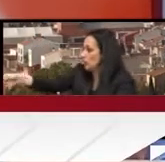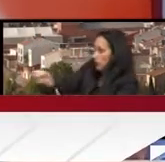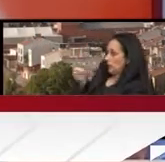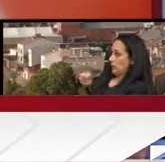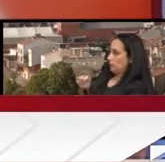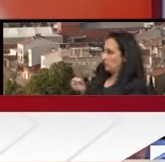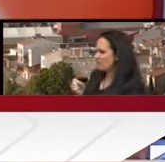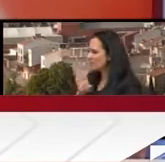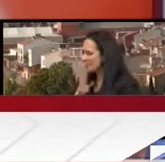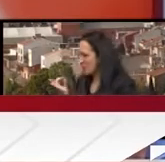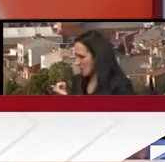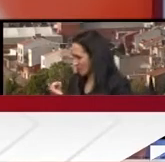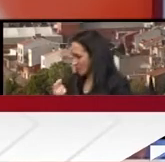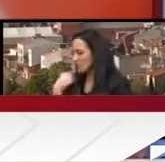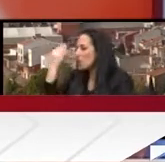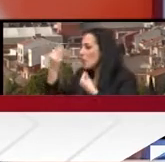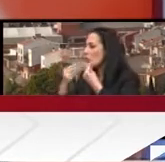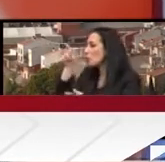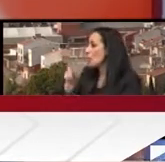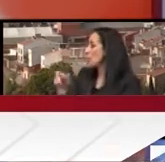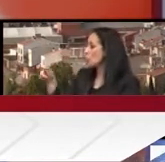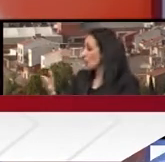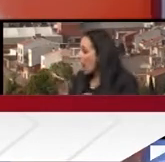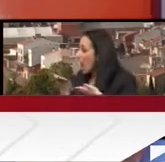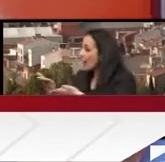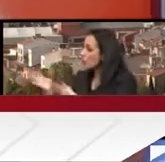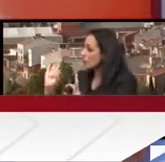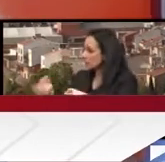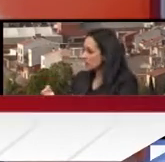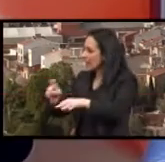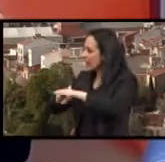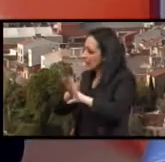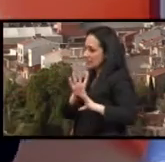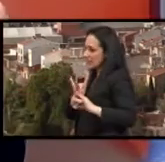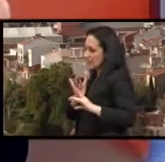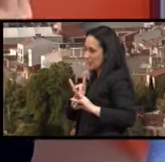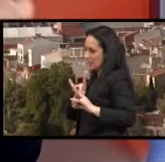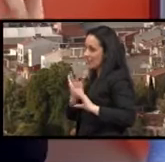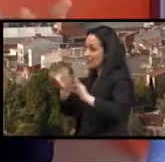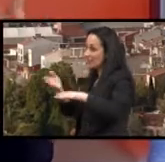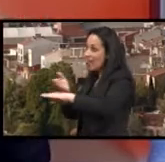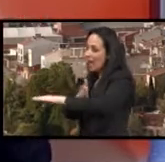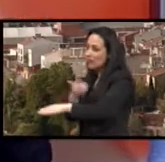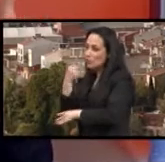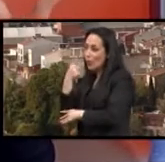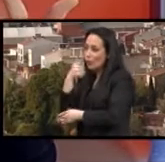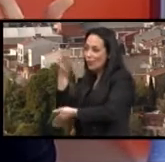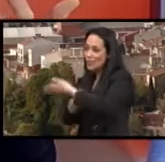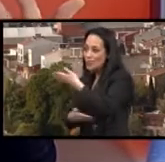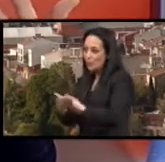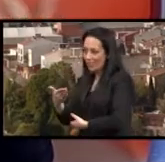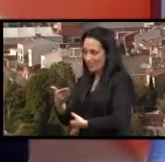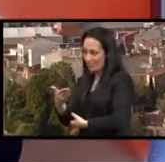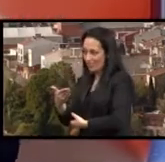que la gent ajuda. La gent és molt sensible quan coneix, quan veu que hi ha una persona que té un